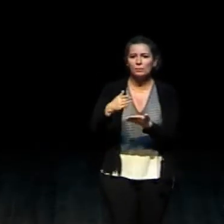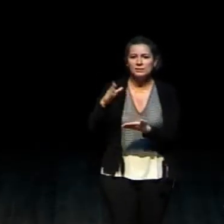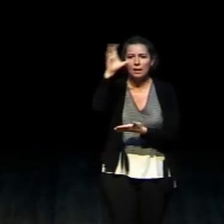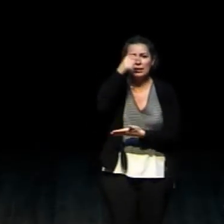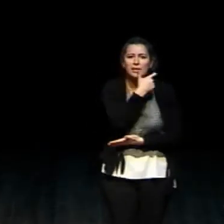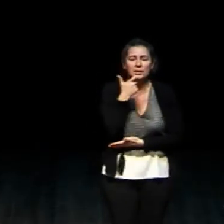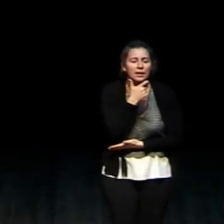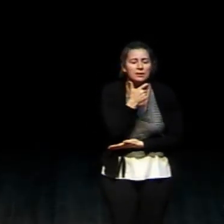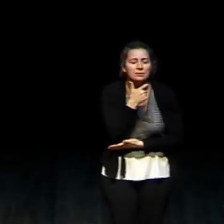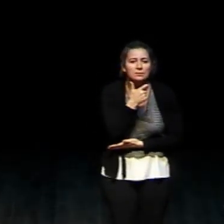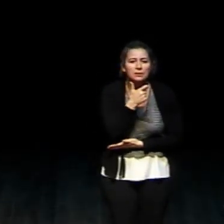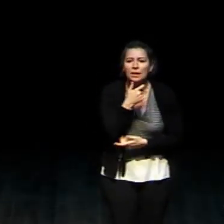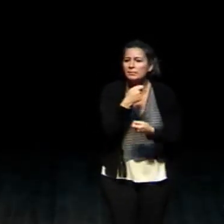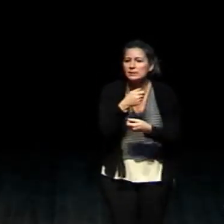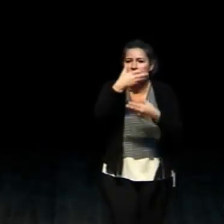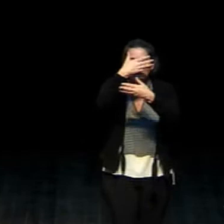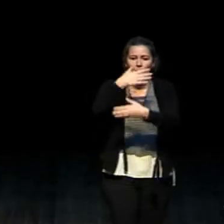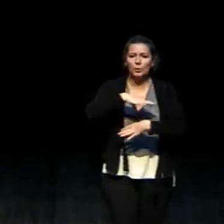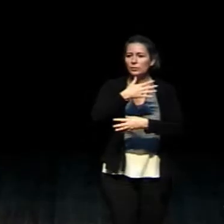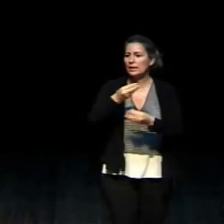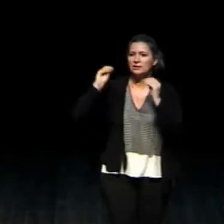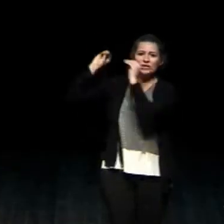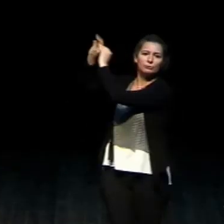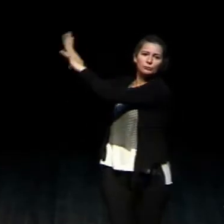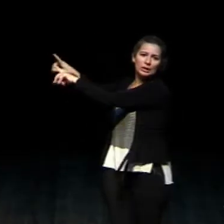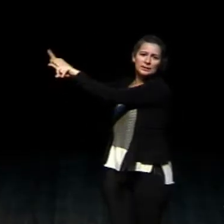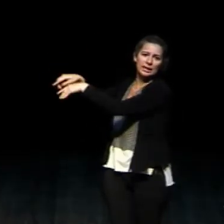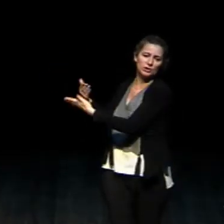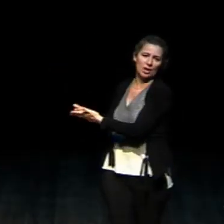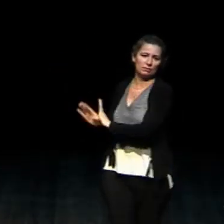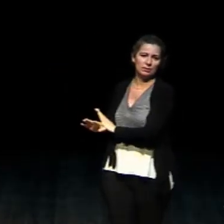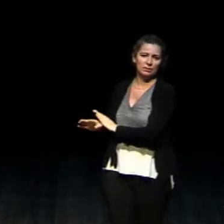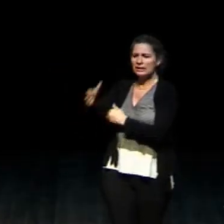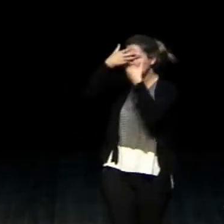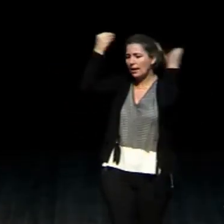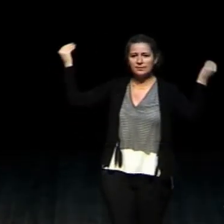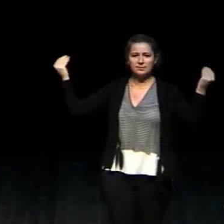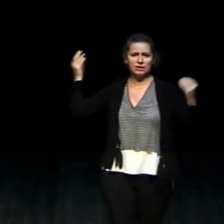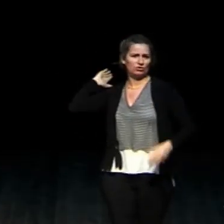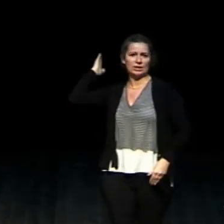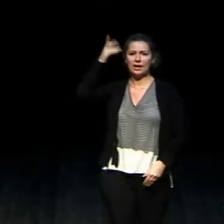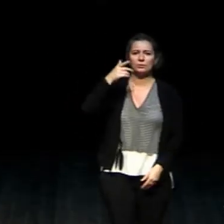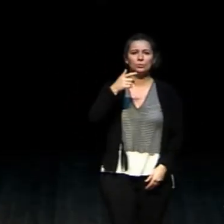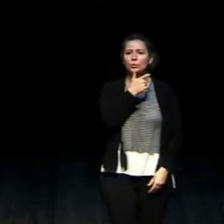aluno chega na sala de aula para aprender o inglês, ele precisa esquecer o português? Esquece, vamos